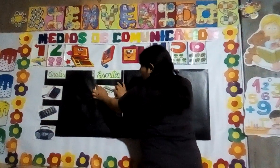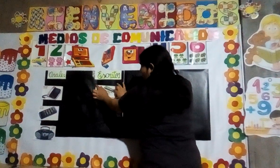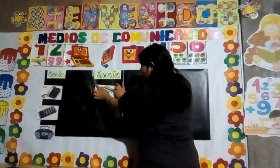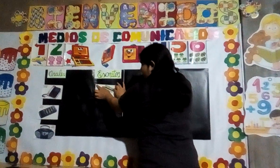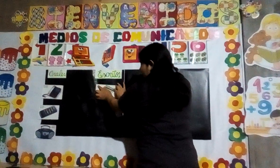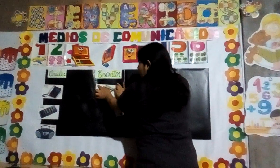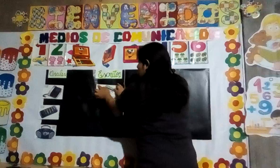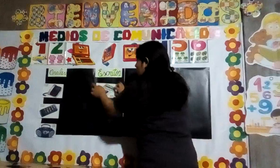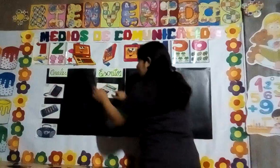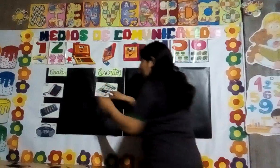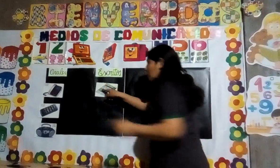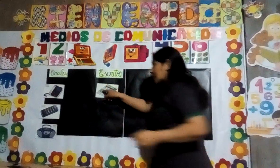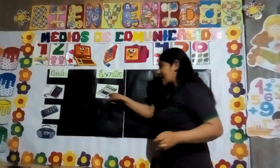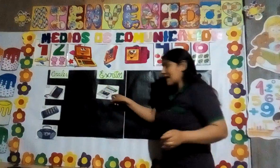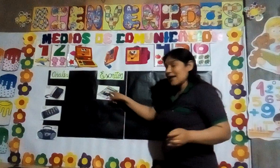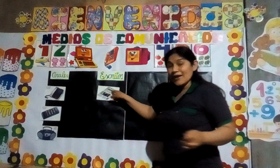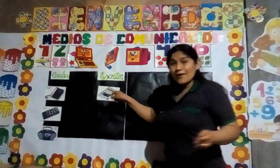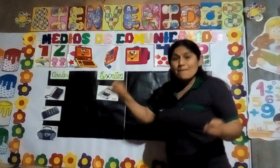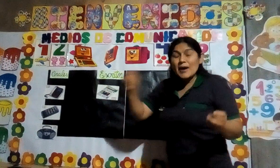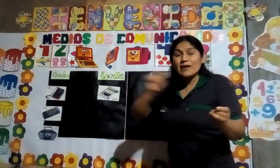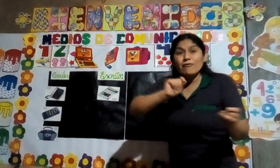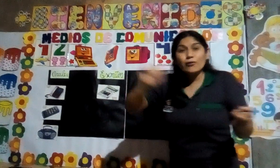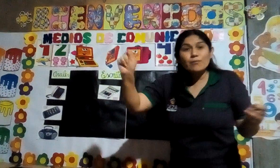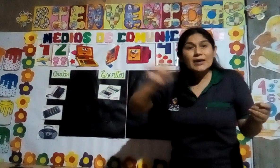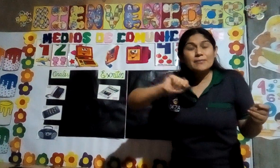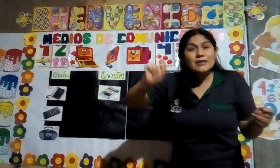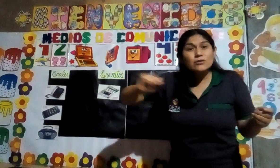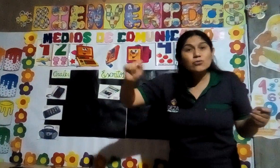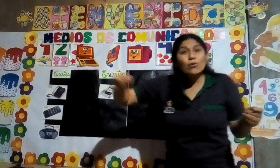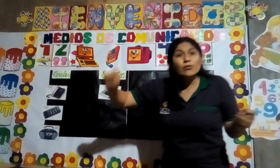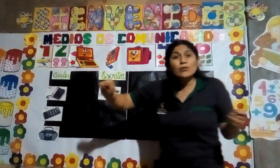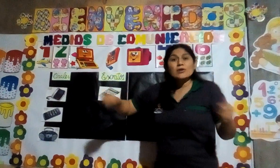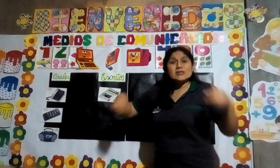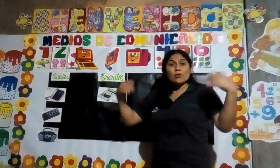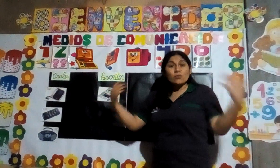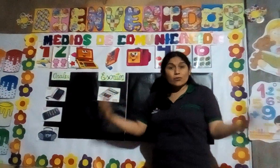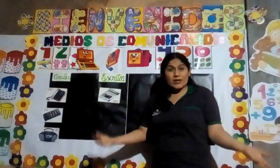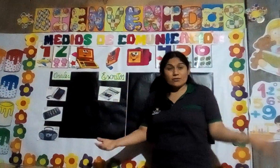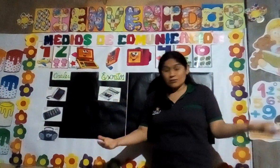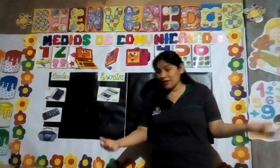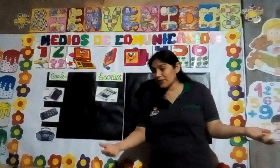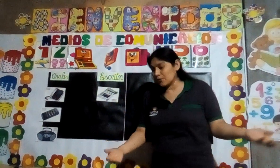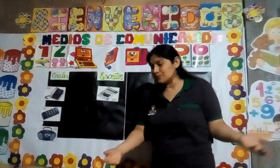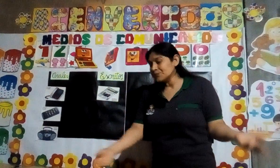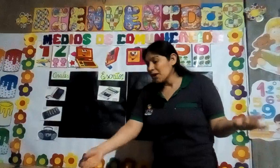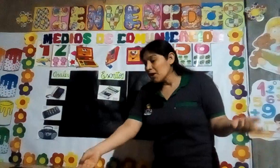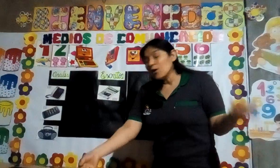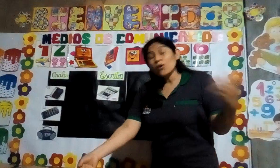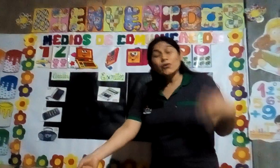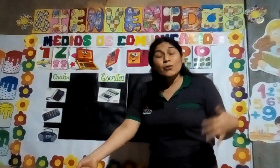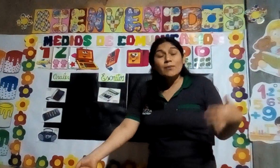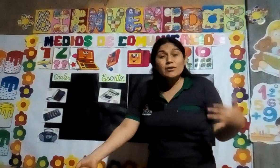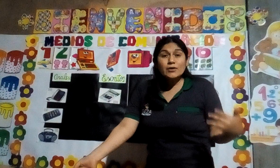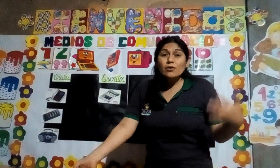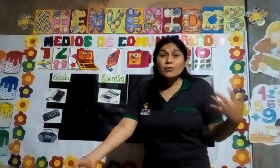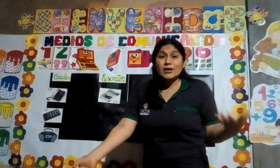escrito. Yo tengo que leer para informarme de todo lo que está ocurriendo, ¿cierto? Otro medio de